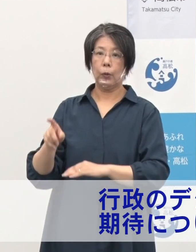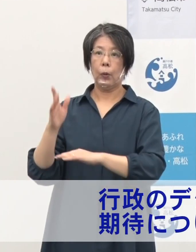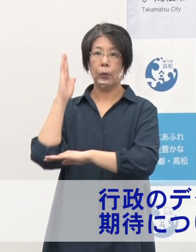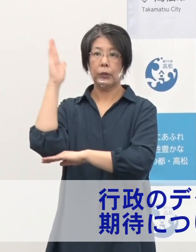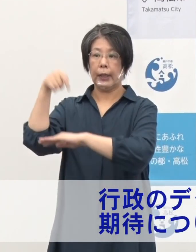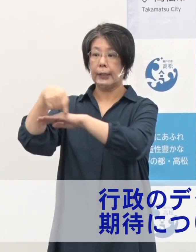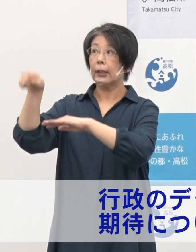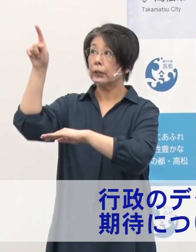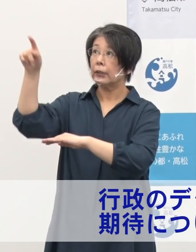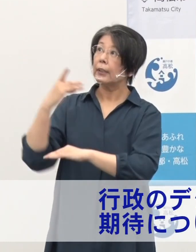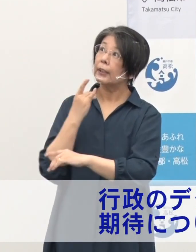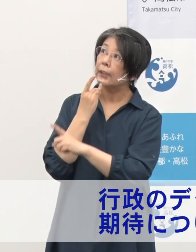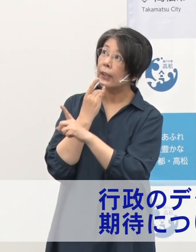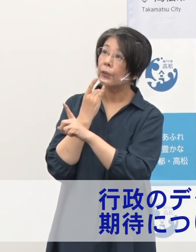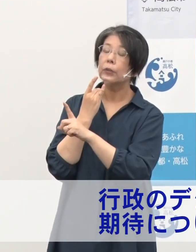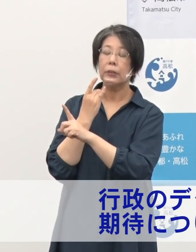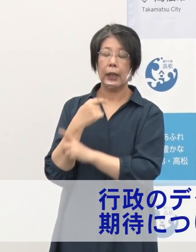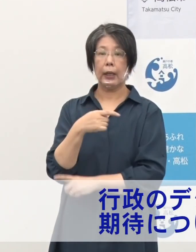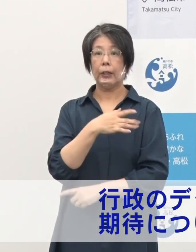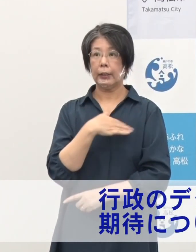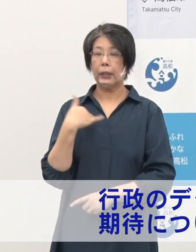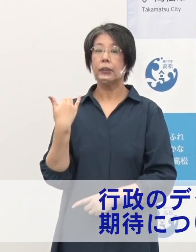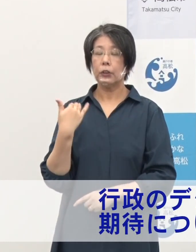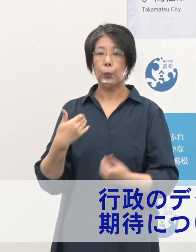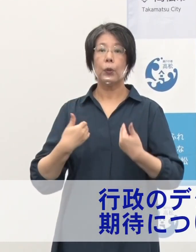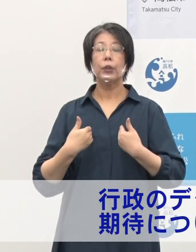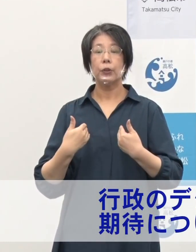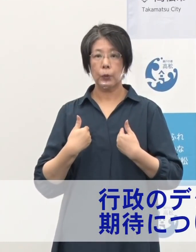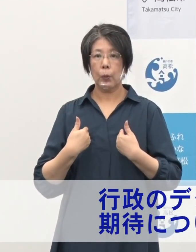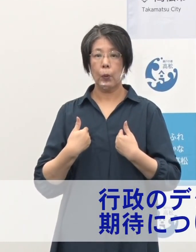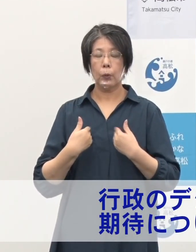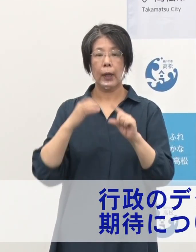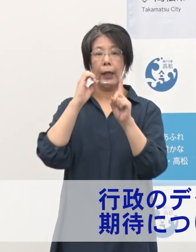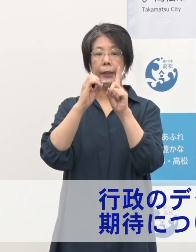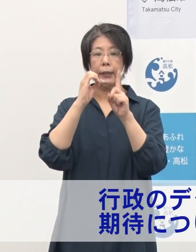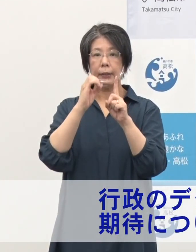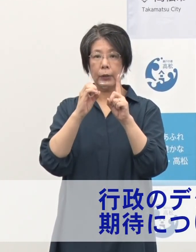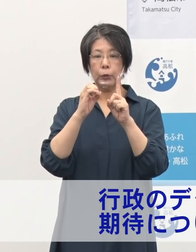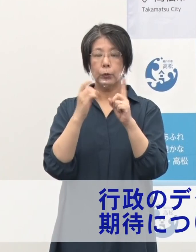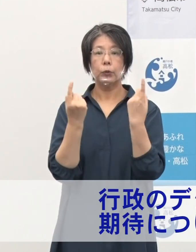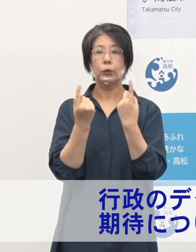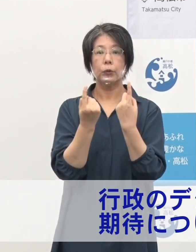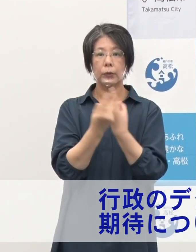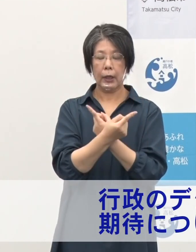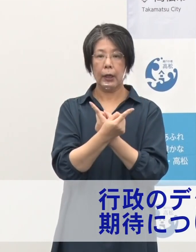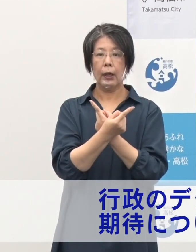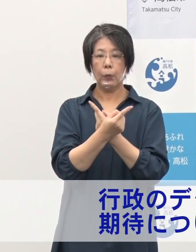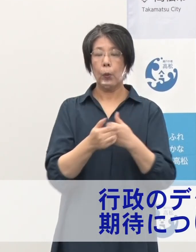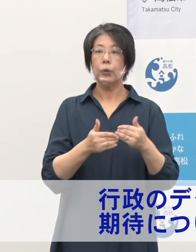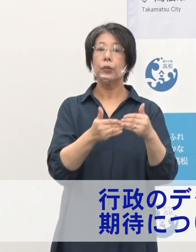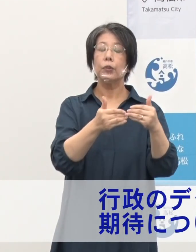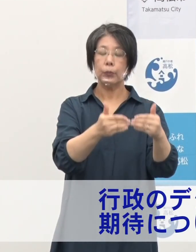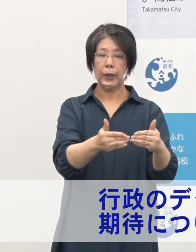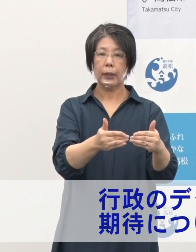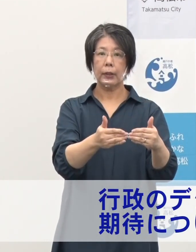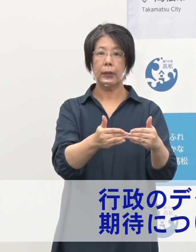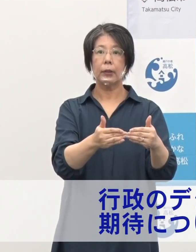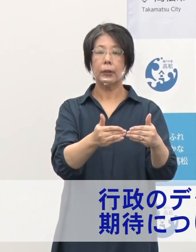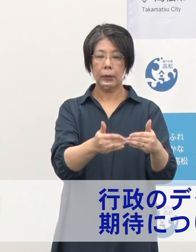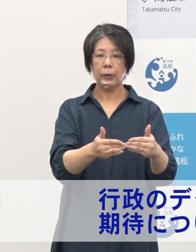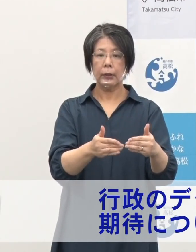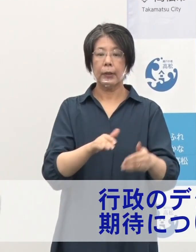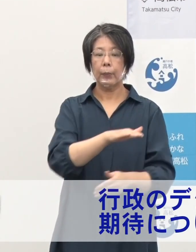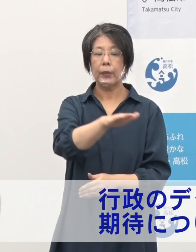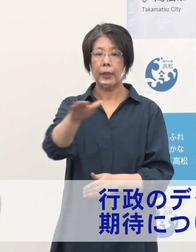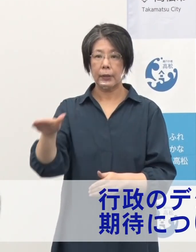ますし我々としても必要なこのデジタル化策というのをきちっと進むていきながらより市民の生活